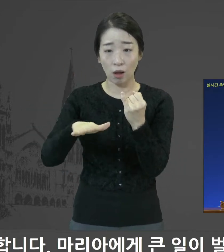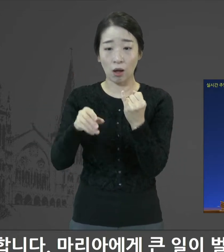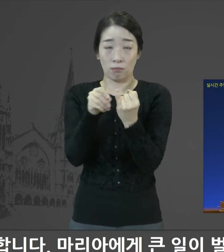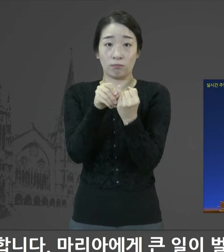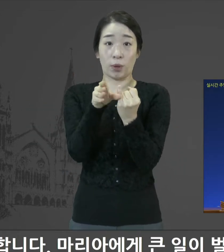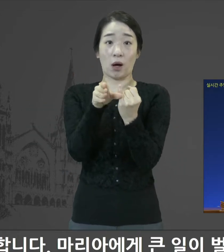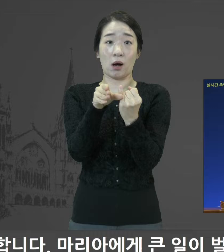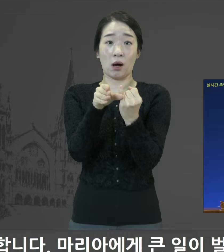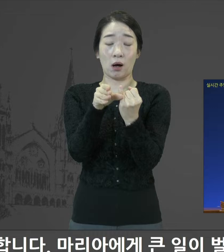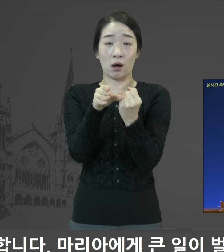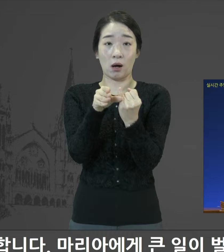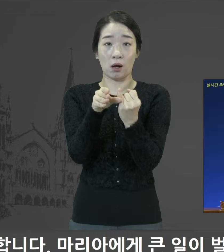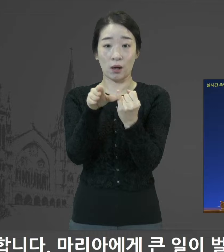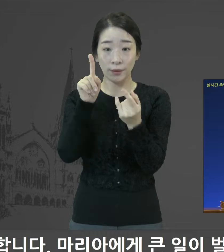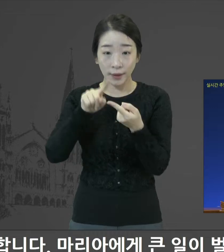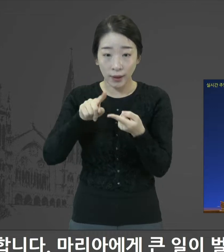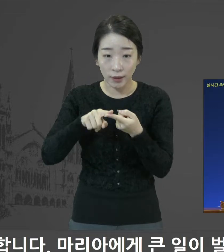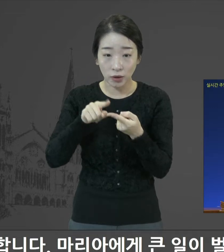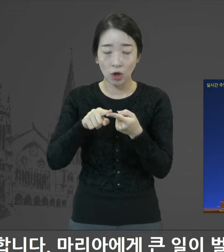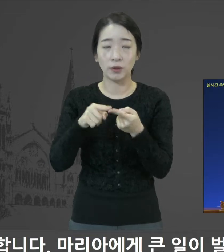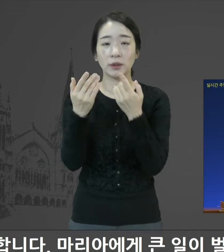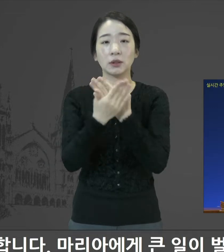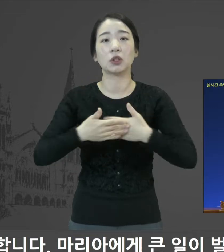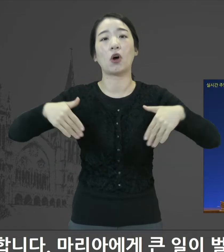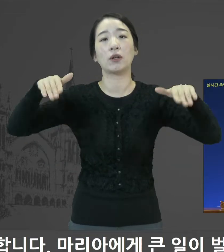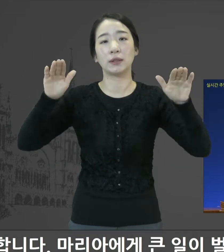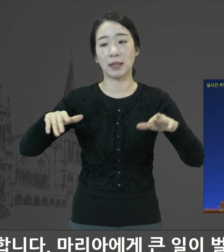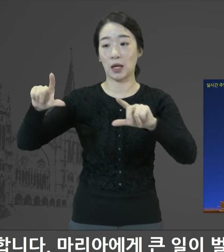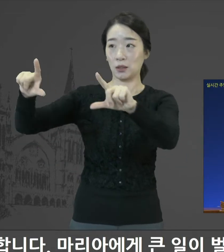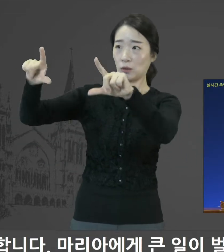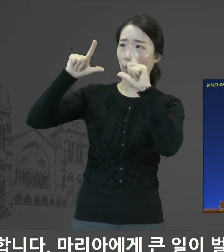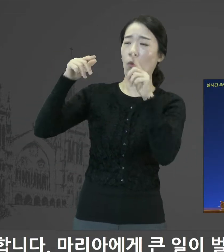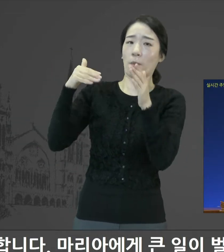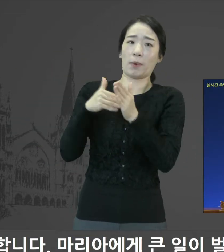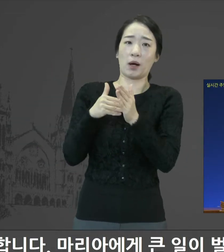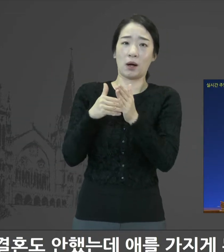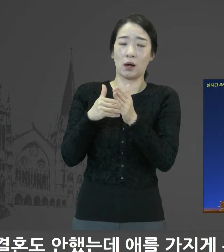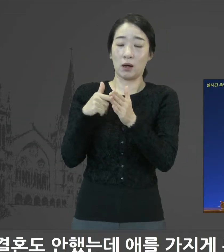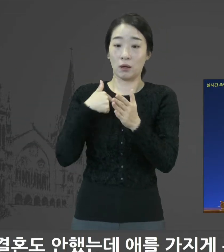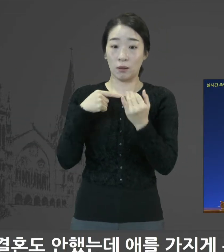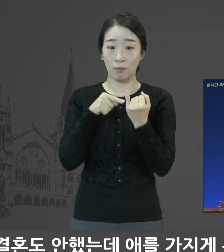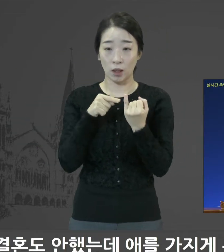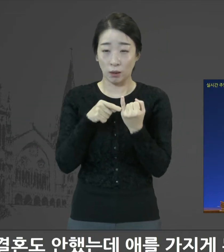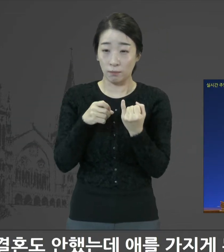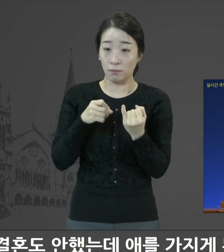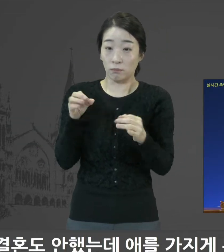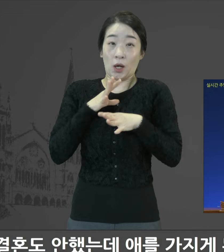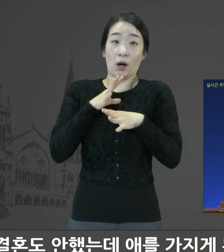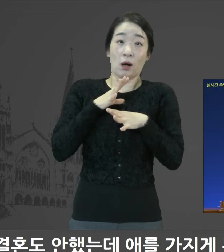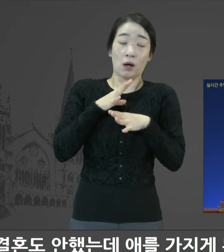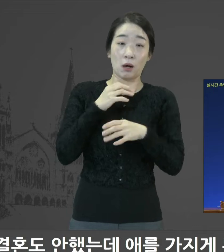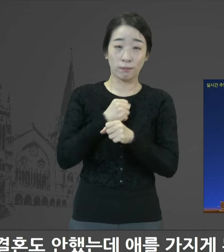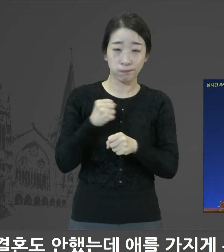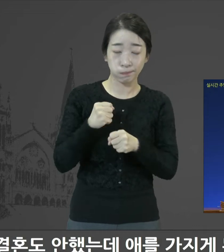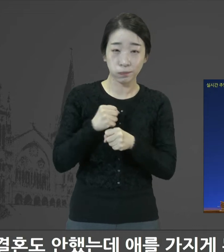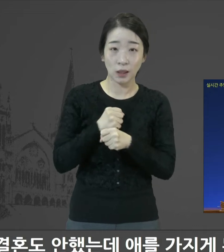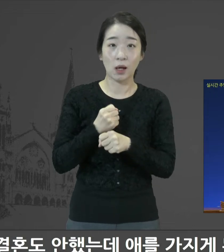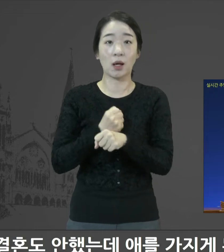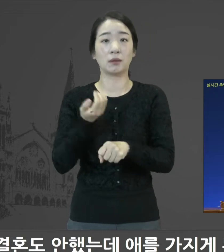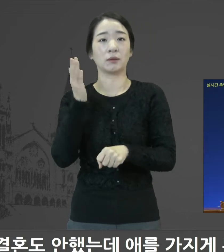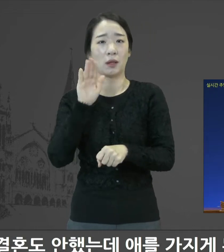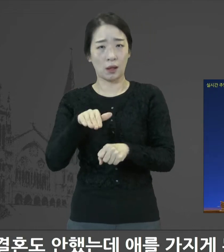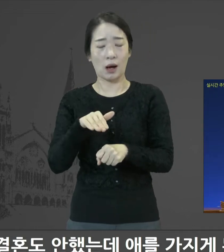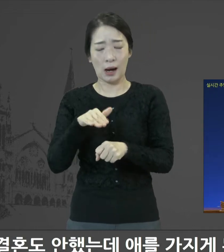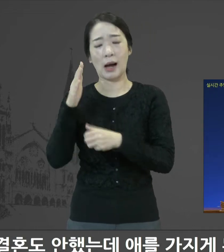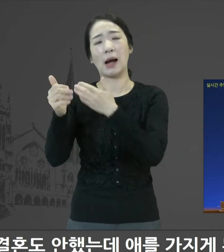된다는 천사 가브리엘의 선포가 있었습니다. 마리아는 놀랬지만 그 상황을 보니까 이것은